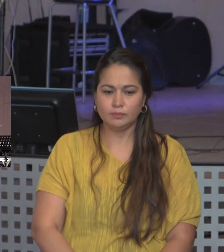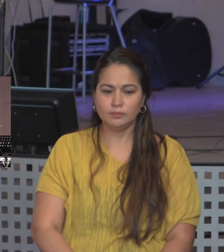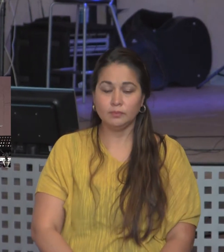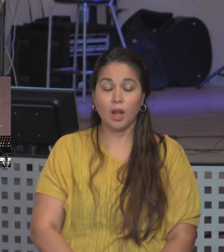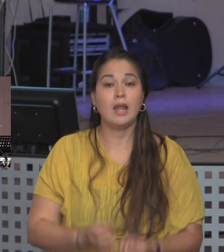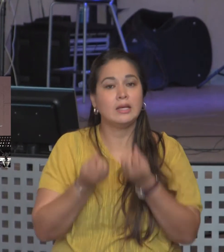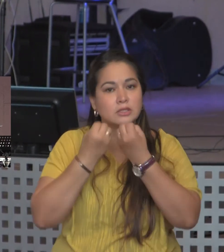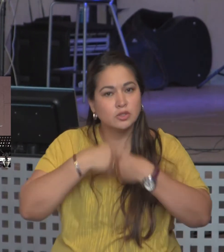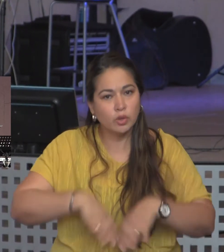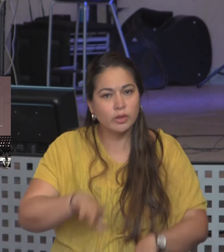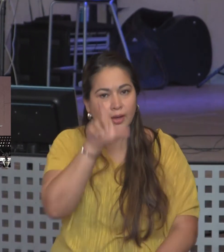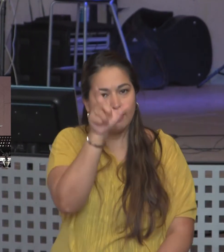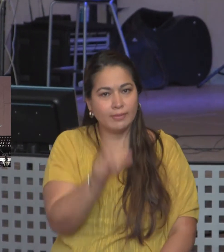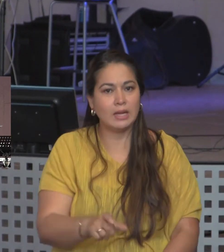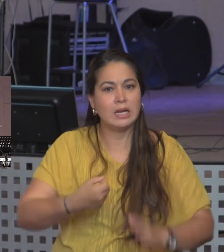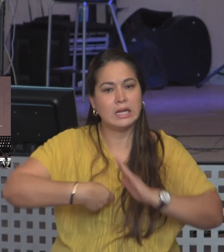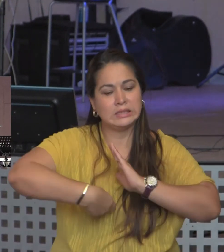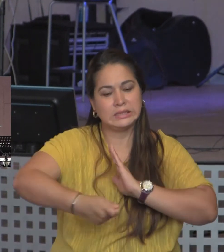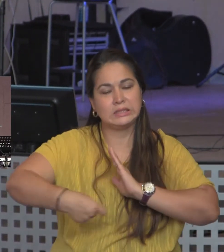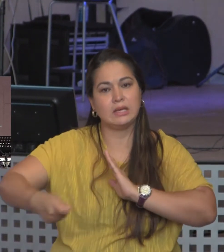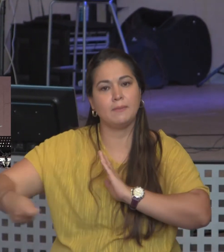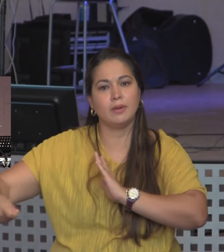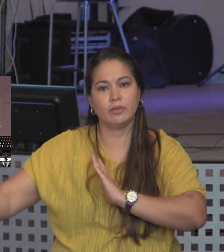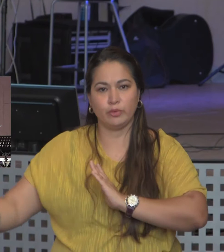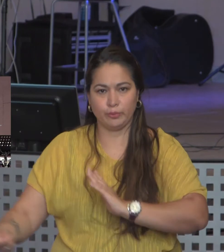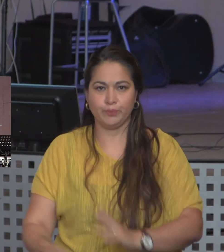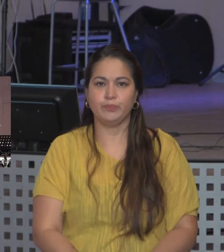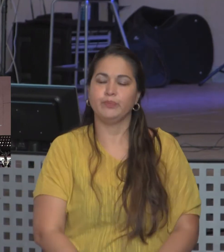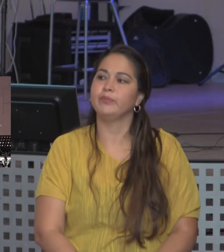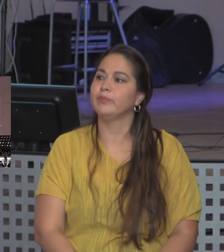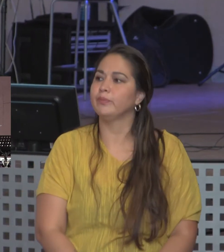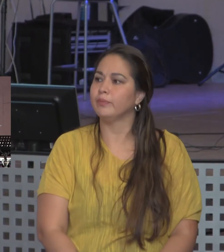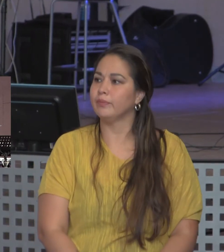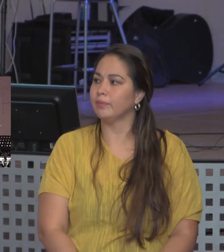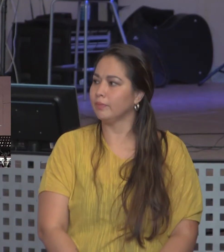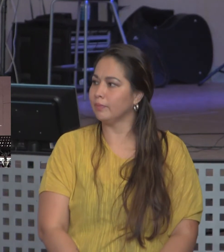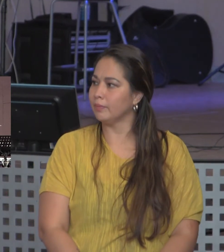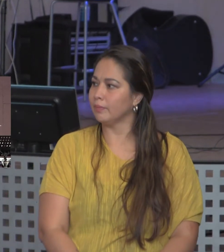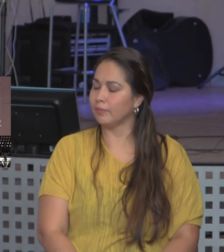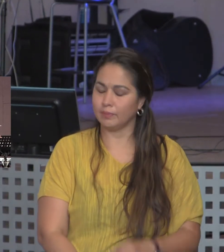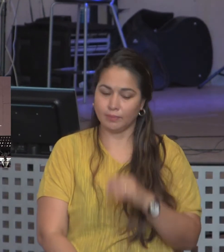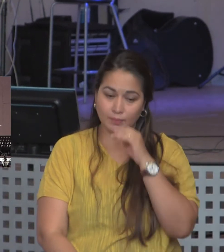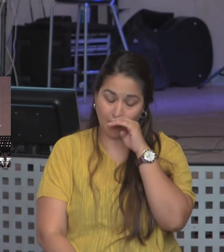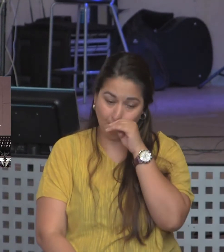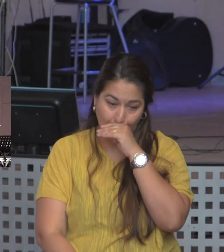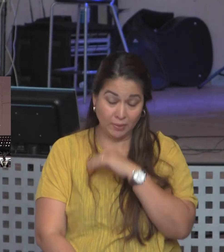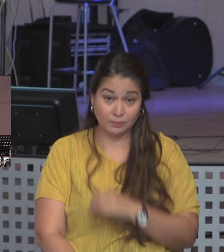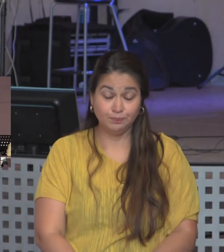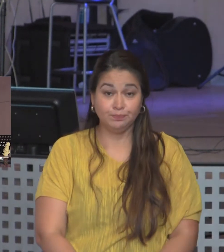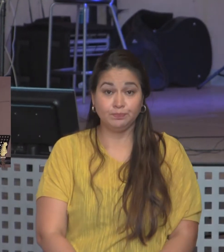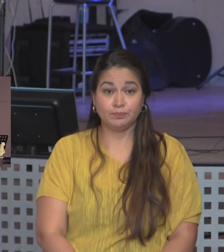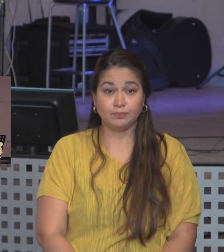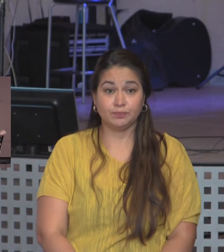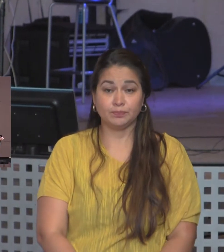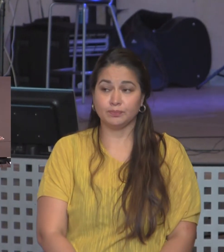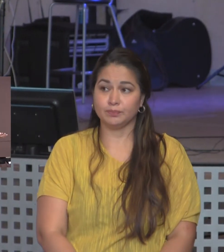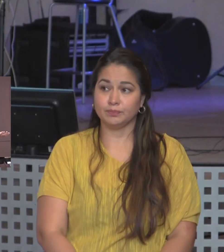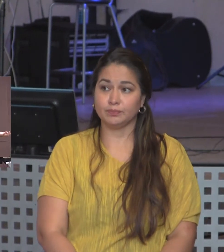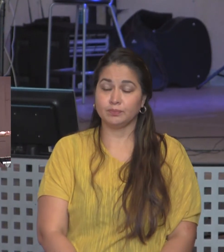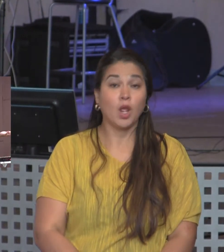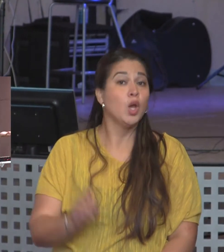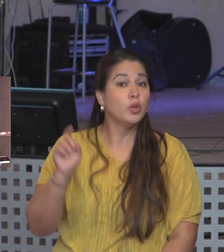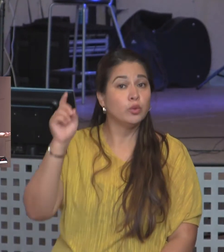Y les dice, oíd pues vosotros la parábola del sembrador. Ya les había hablado la parábola del sembrador, ya la habían